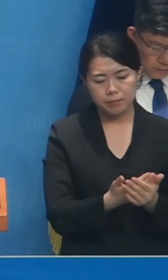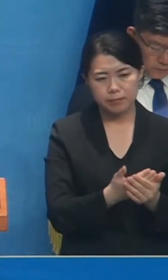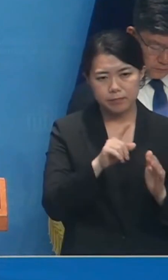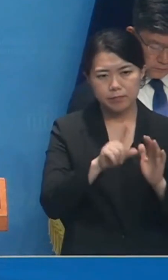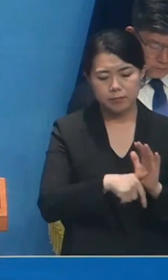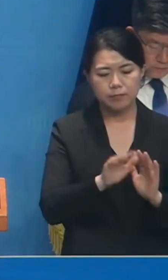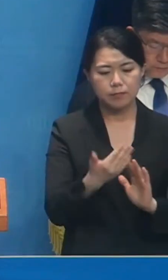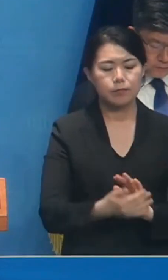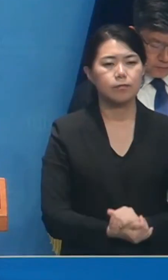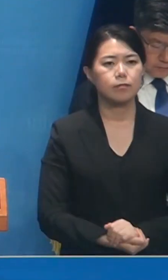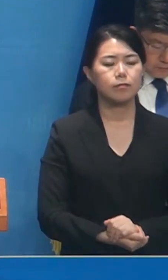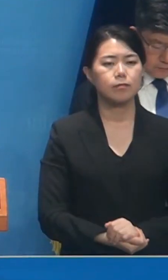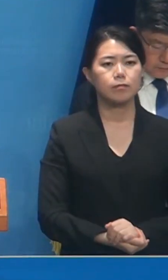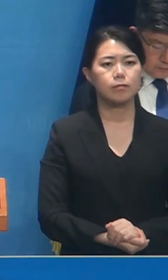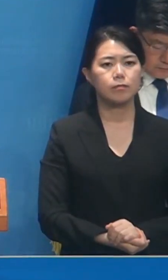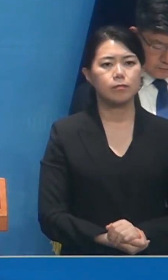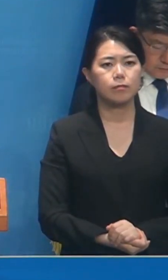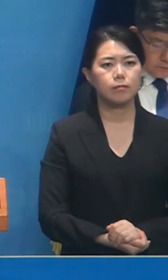될 것이라고 기대합니다.